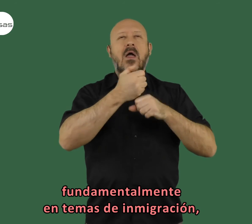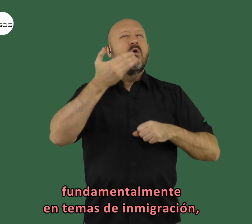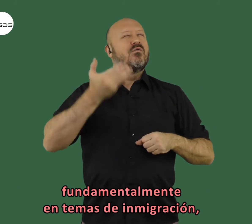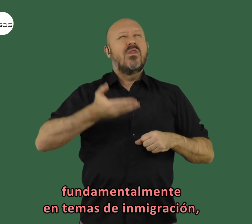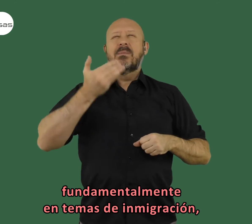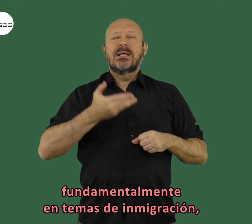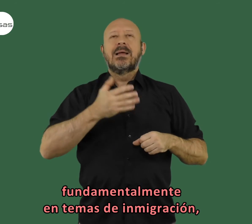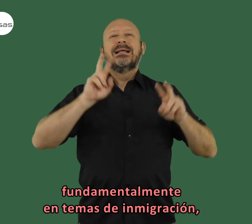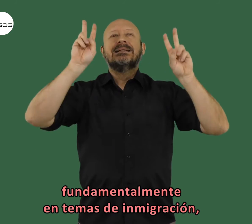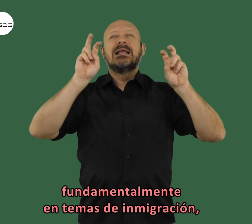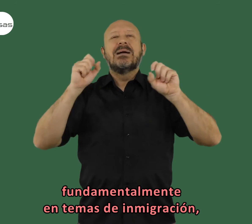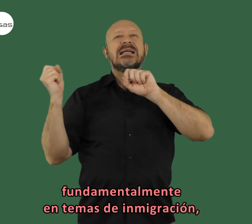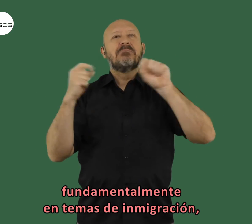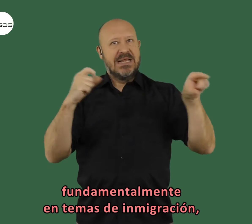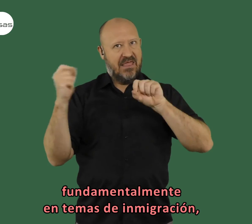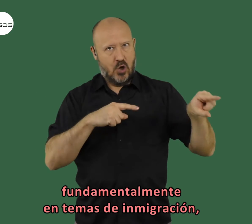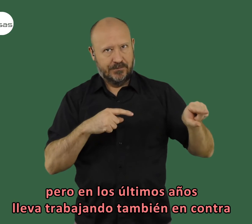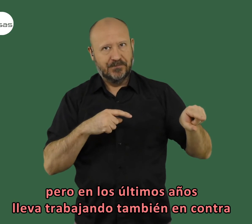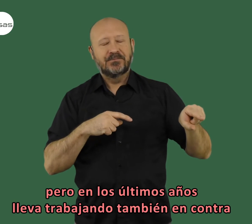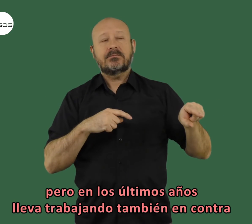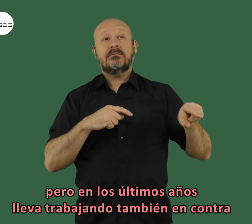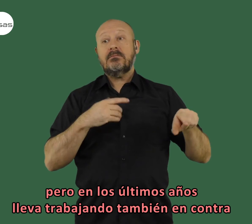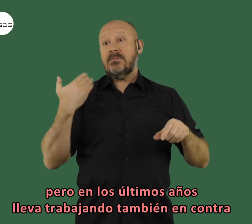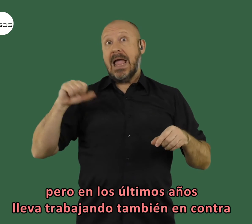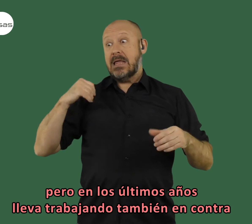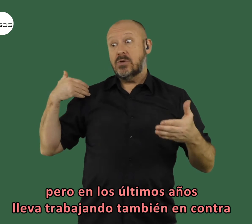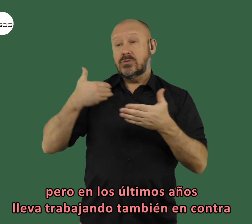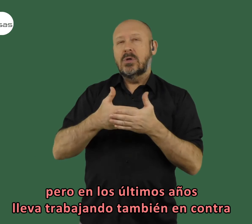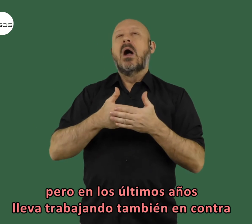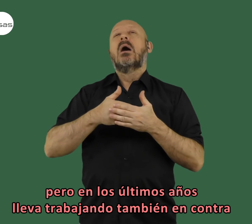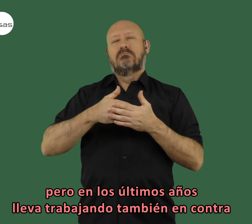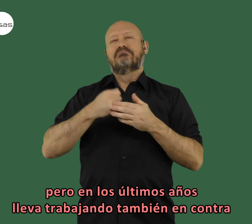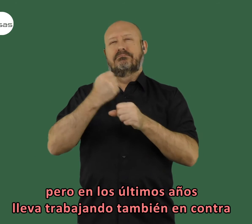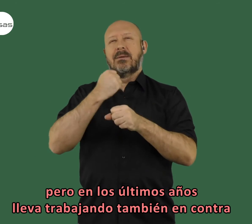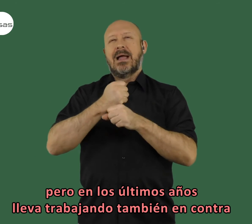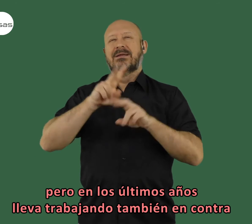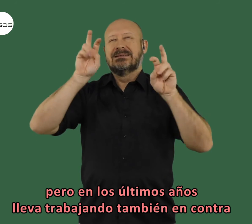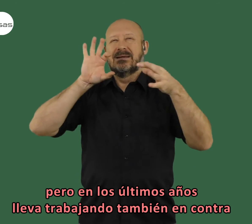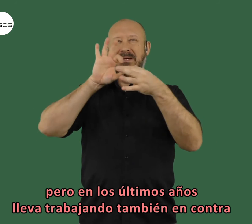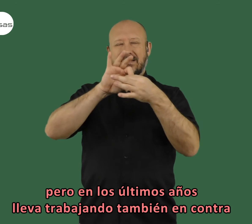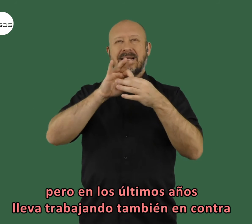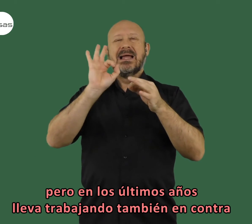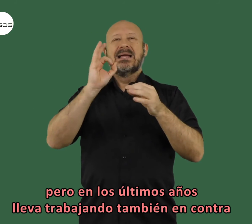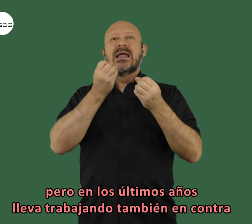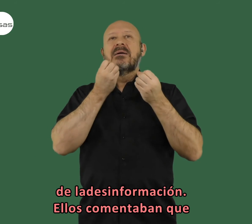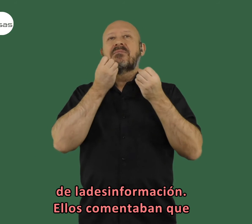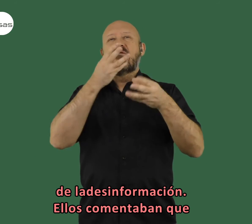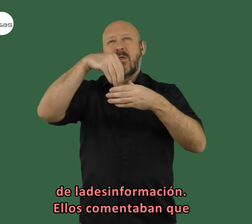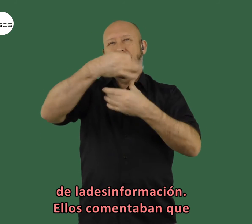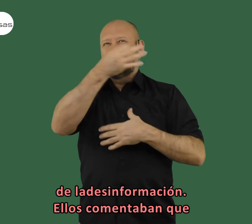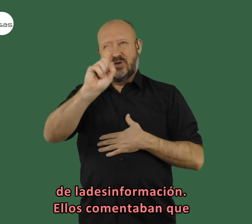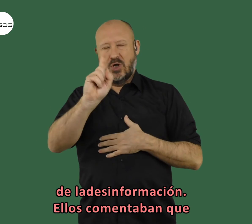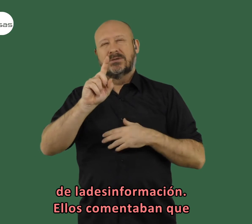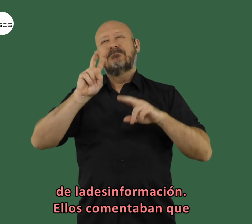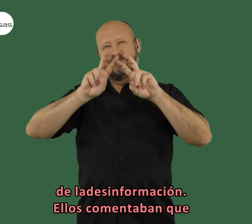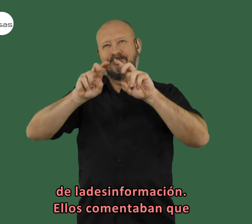actividad fundamentalmente en temas de inmigración, pero en los últimos años lleva trabajando también en contra de la